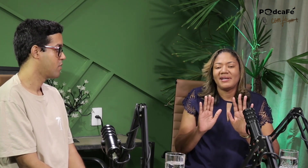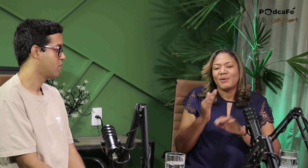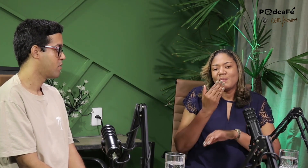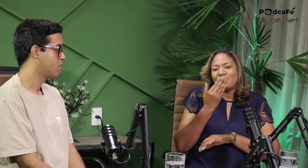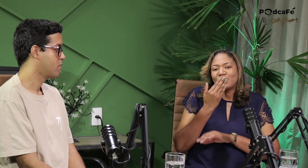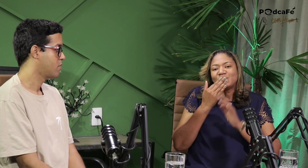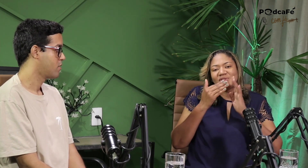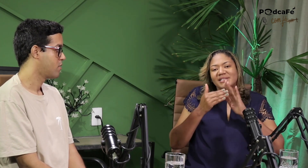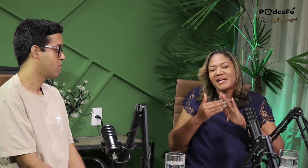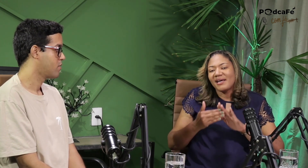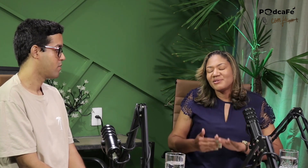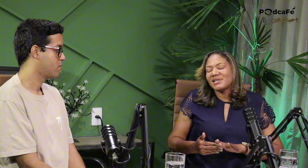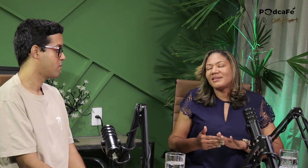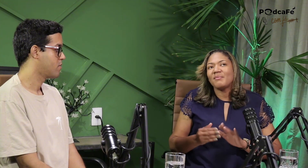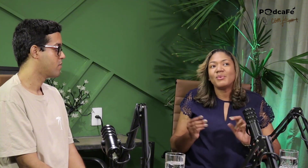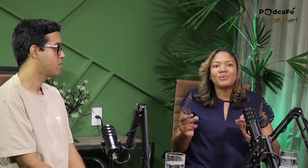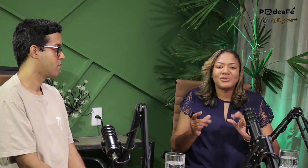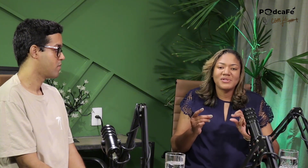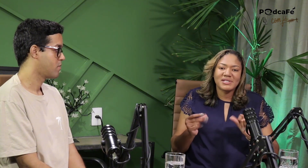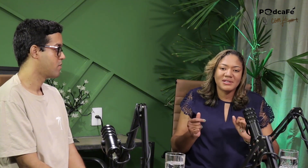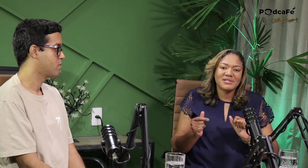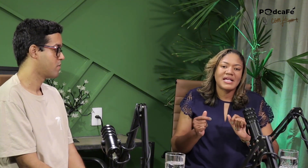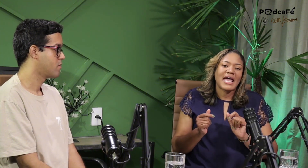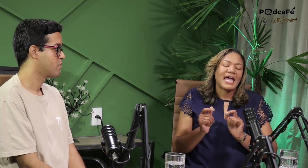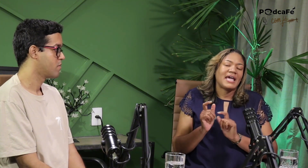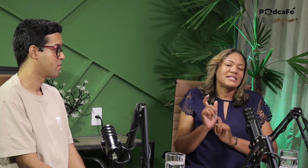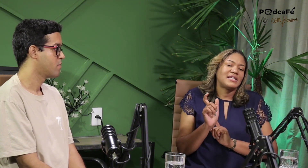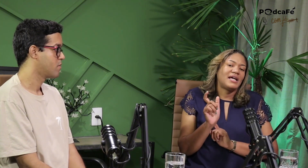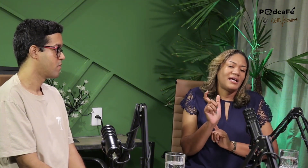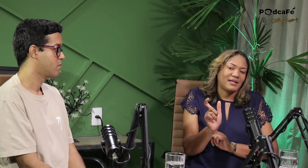Gente, o mudo já saiu, já tem muitos anos